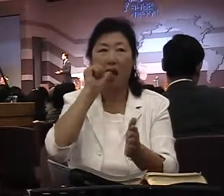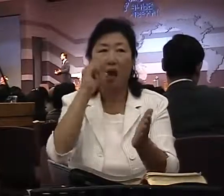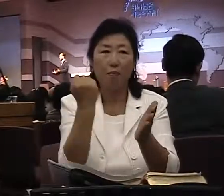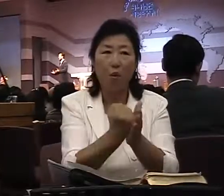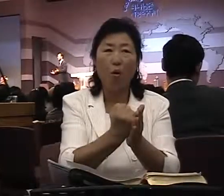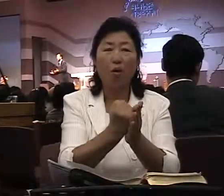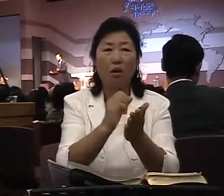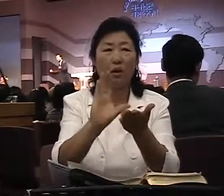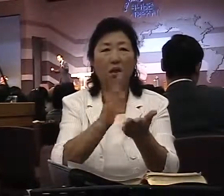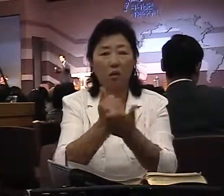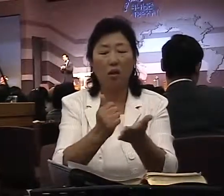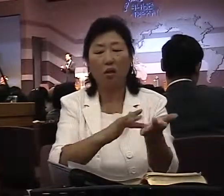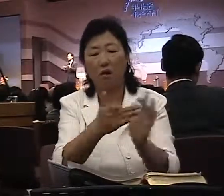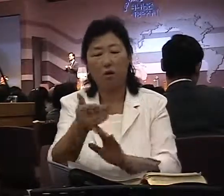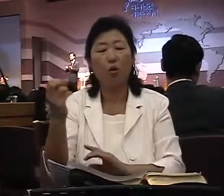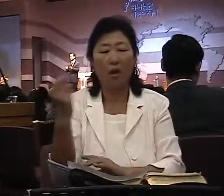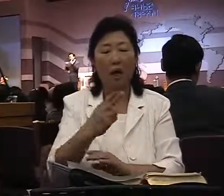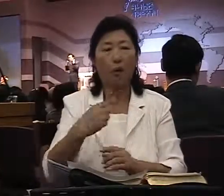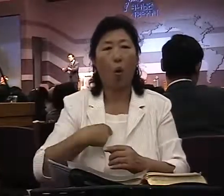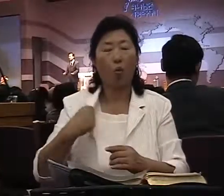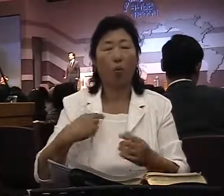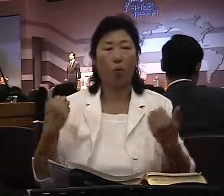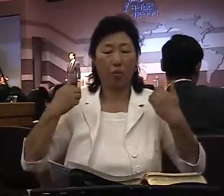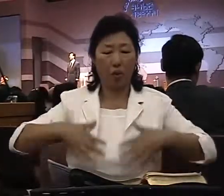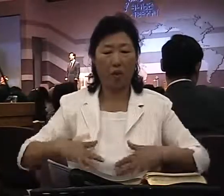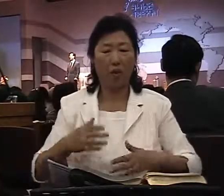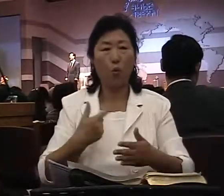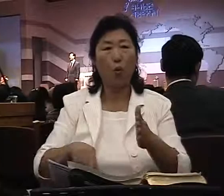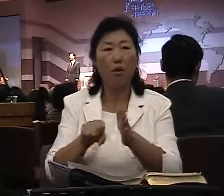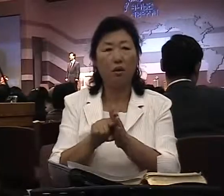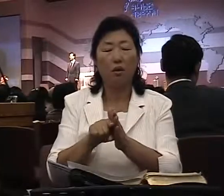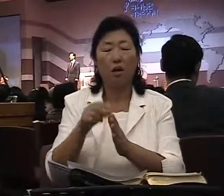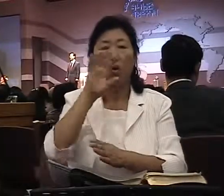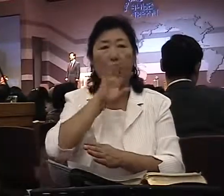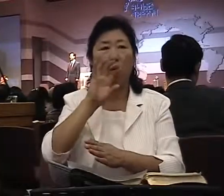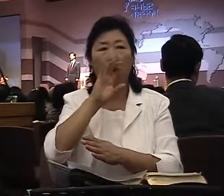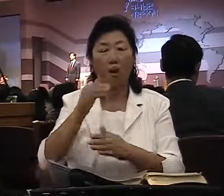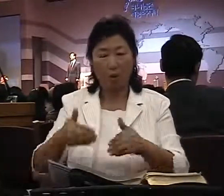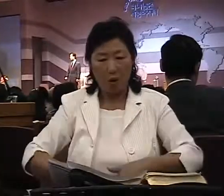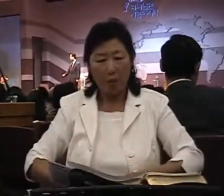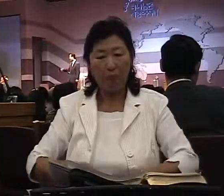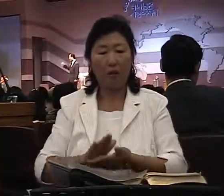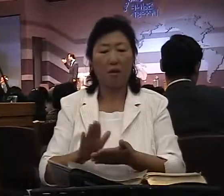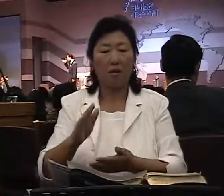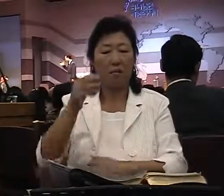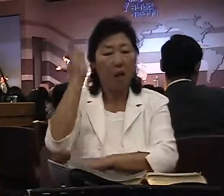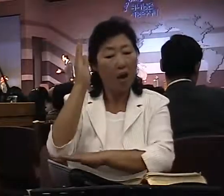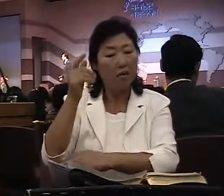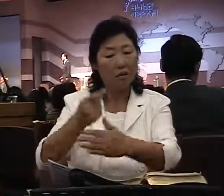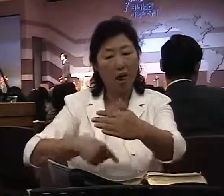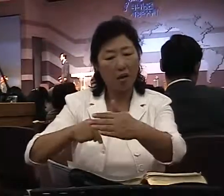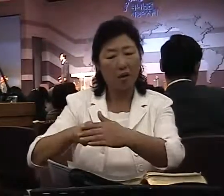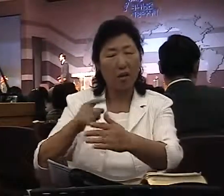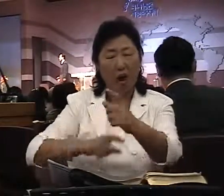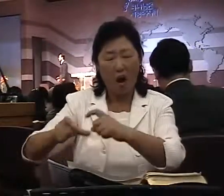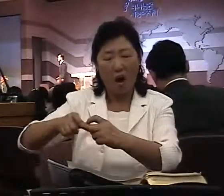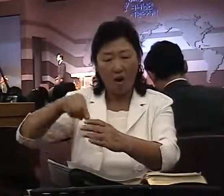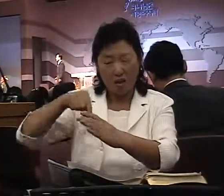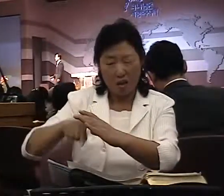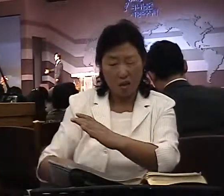그리스도 예수로 다시 옷 입기 위해서는 훈련이 필요합니다. 말씀 안으로 더 깊이 들어가고 기도하는